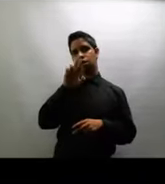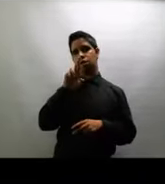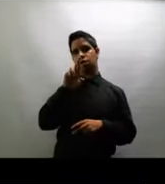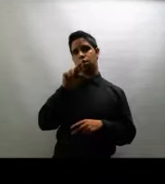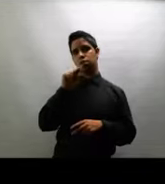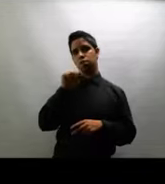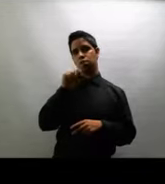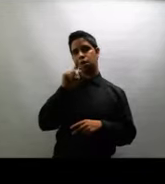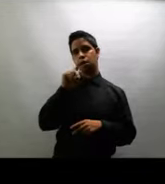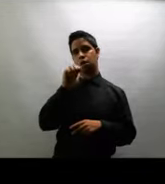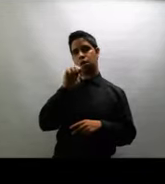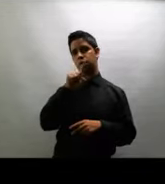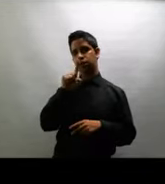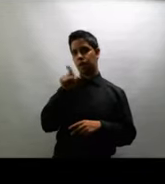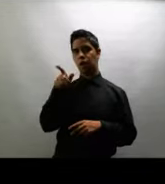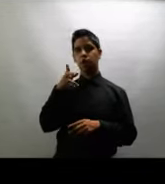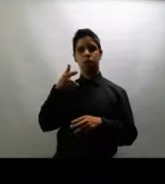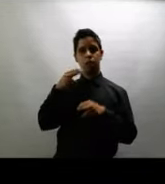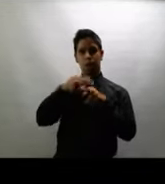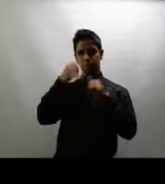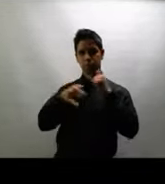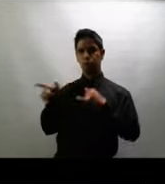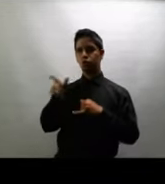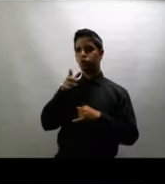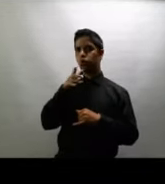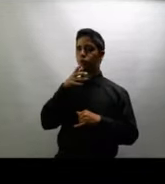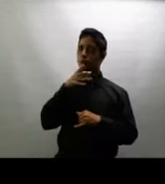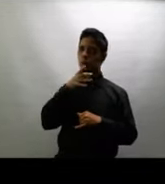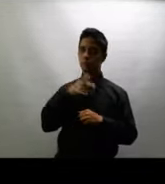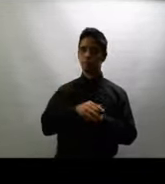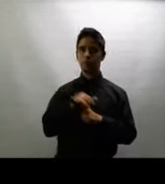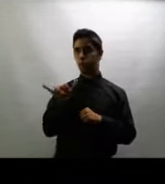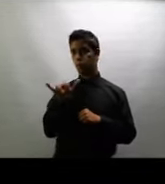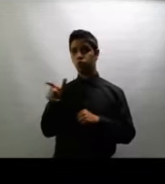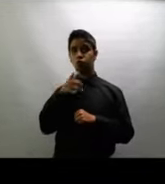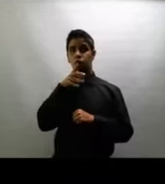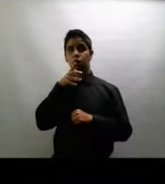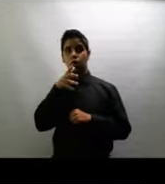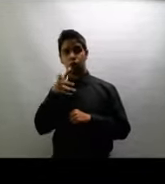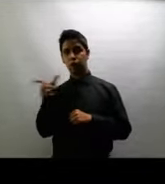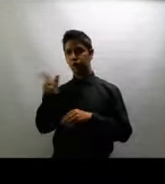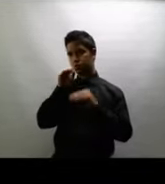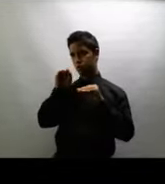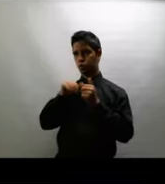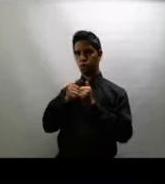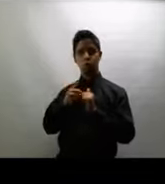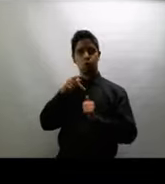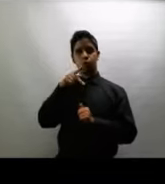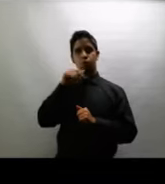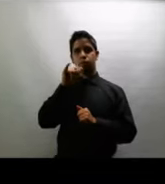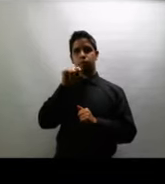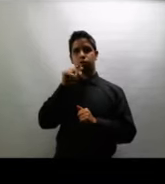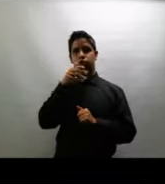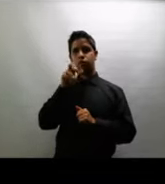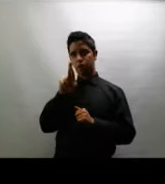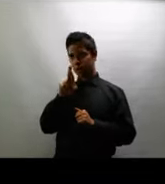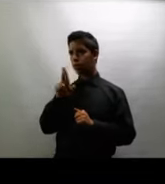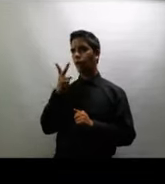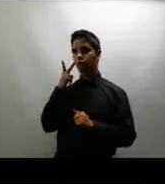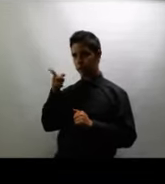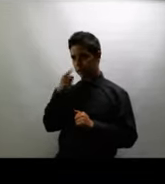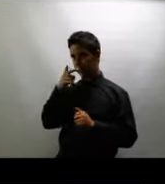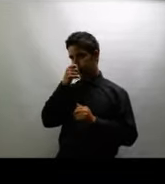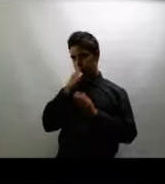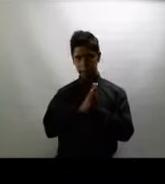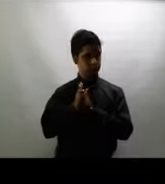apellido de su madre. Y la abuela fue la que le enseñó a pichar. Eso me gusta. Interesante, ¿verdad? Y